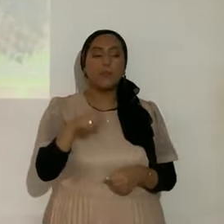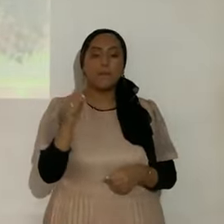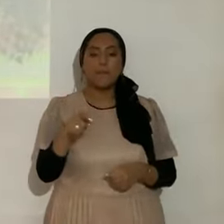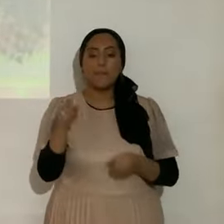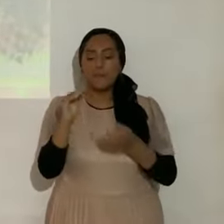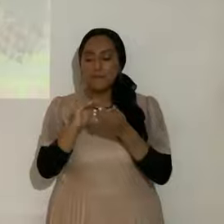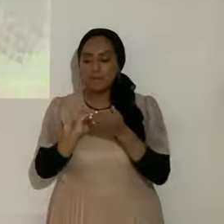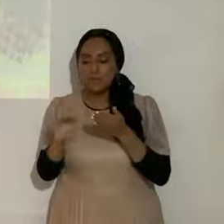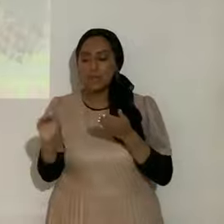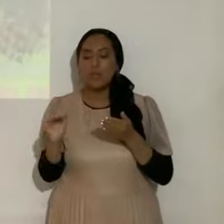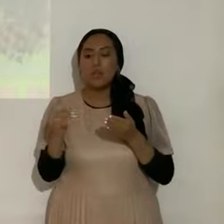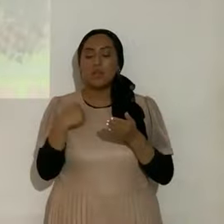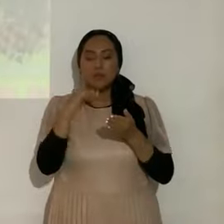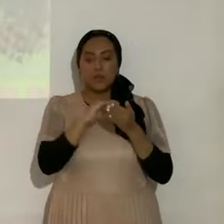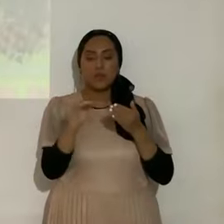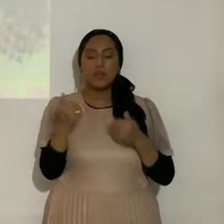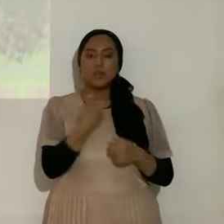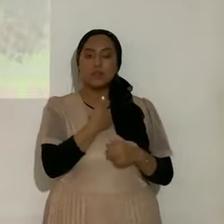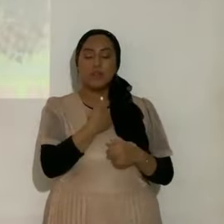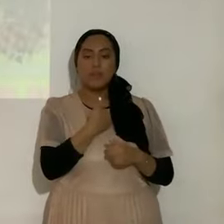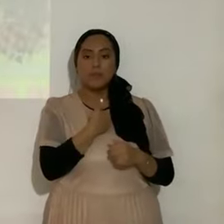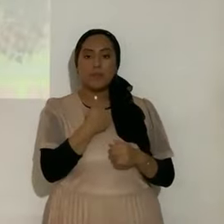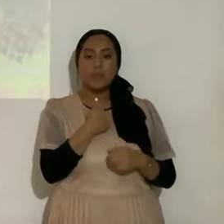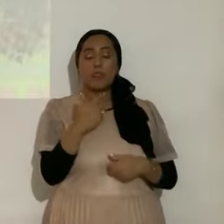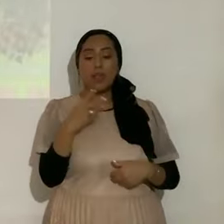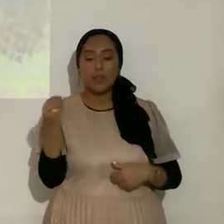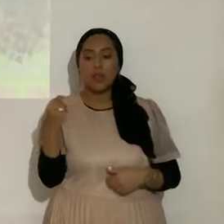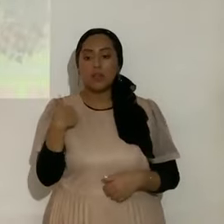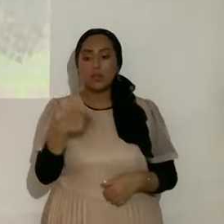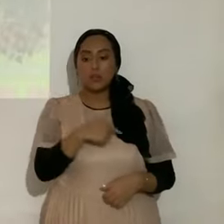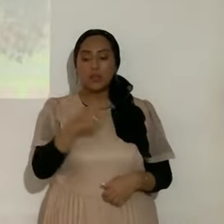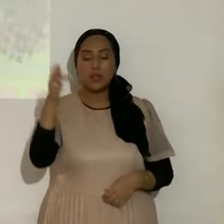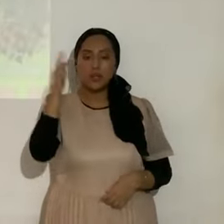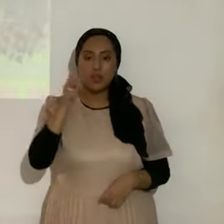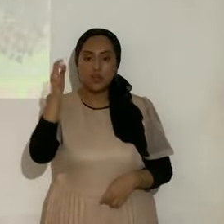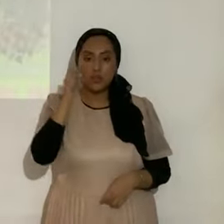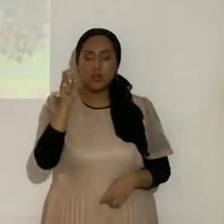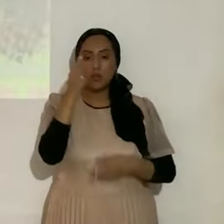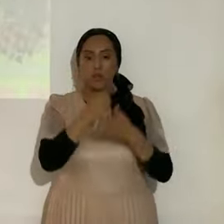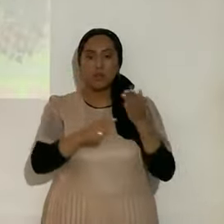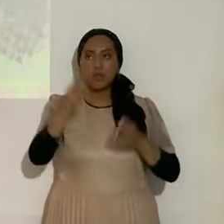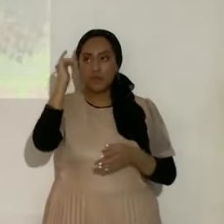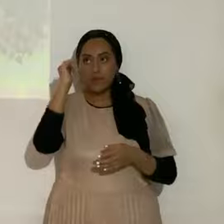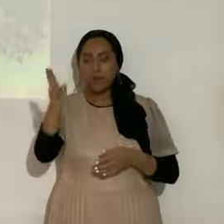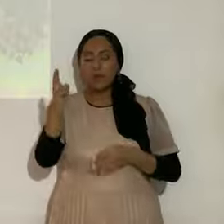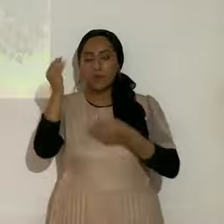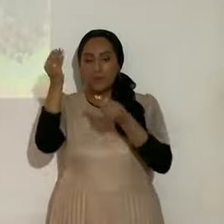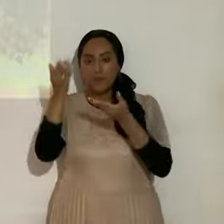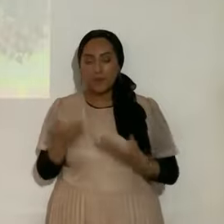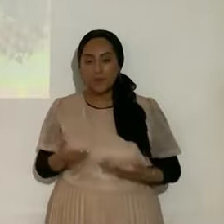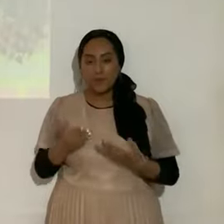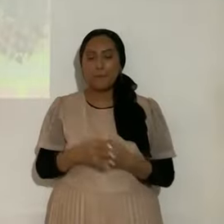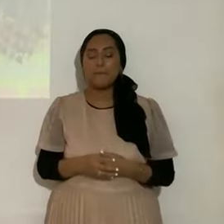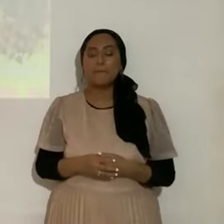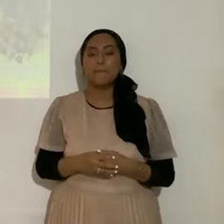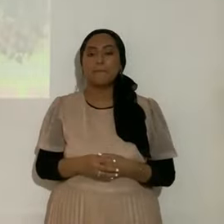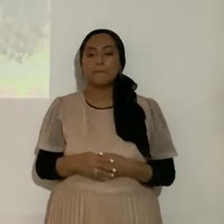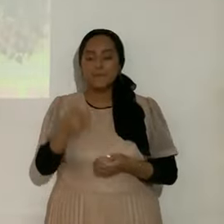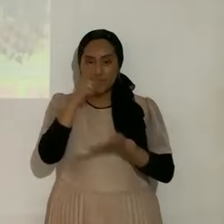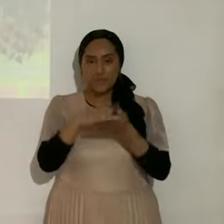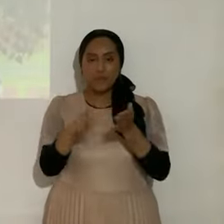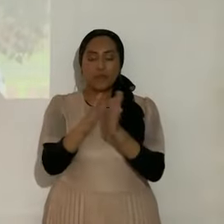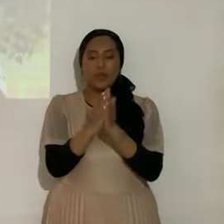tenemos que perdonarnos a nosotros mismos, y estamos escuchando lo que Yahweh nos está diciendo. Vamos por favor